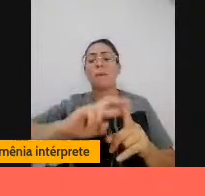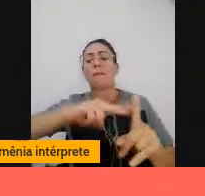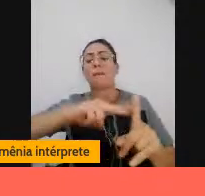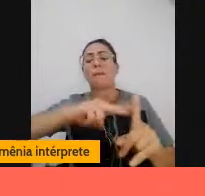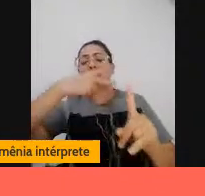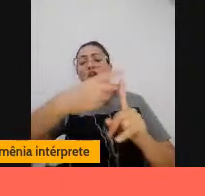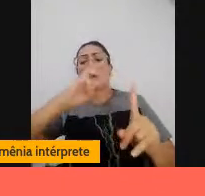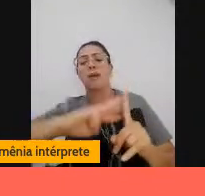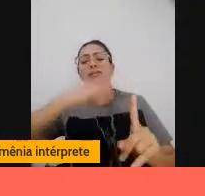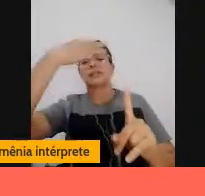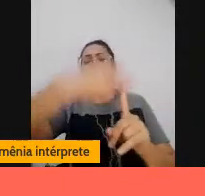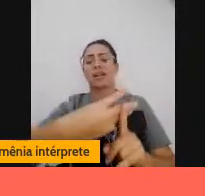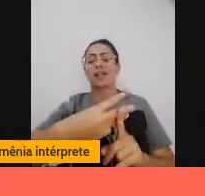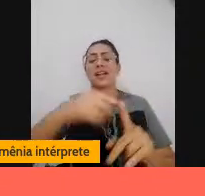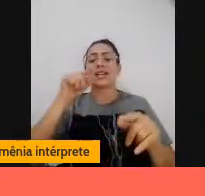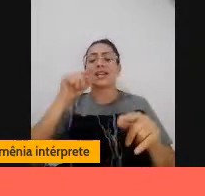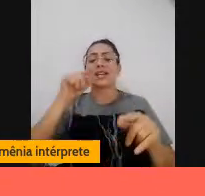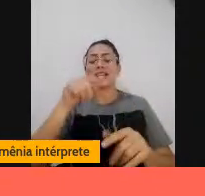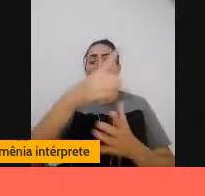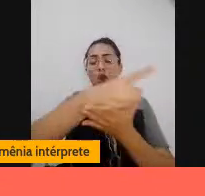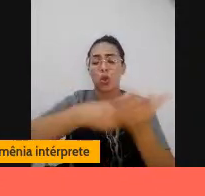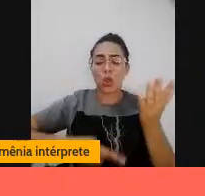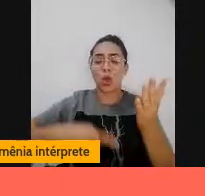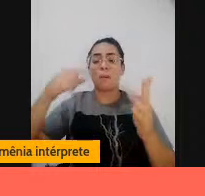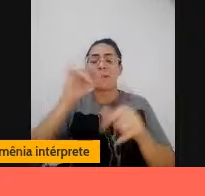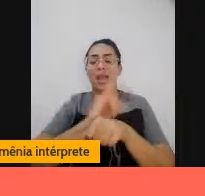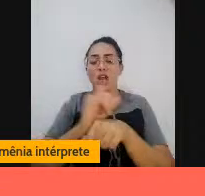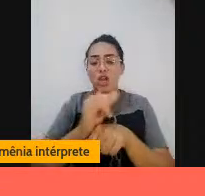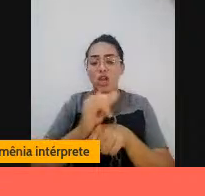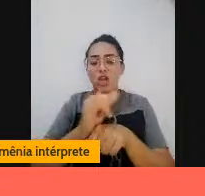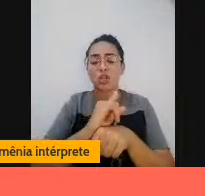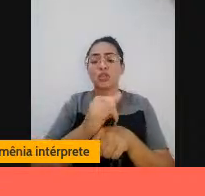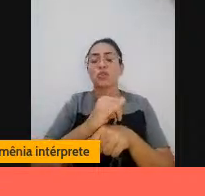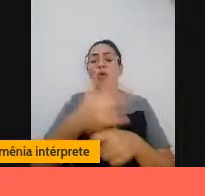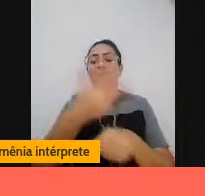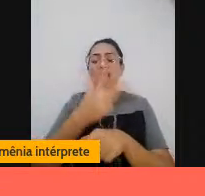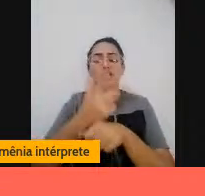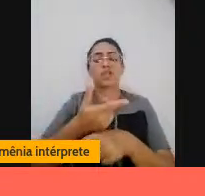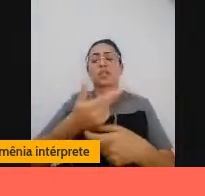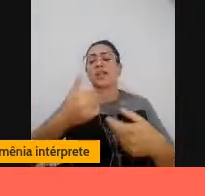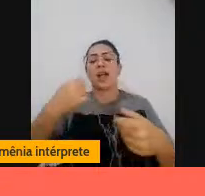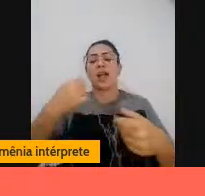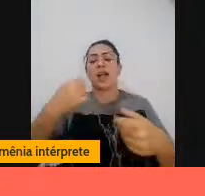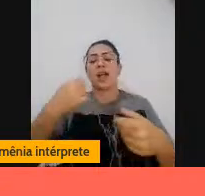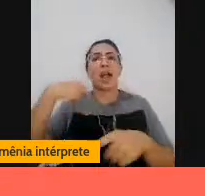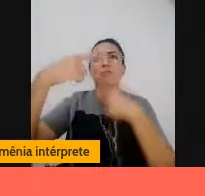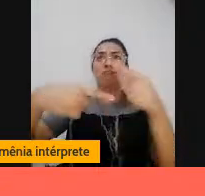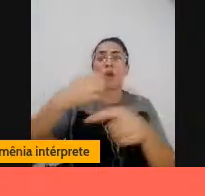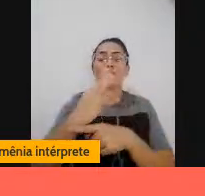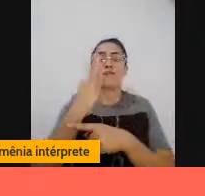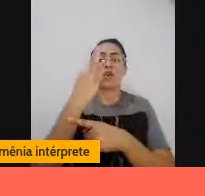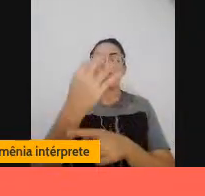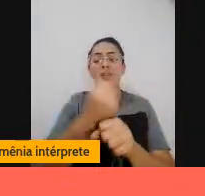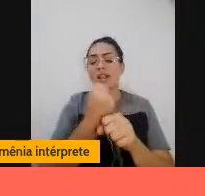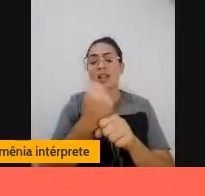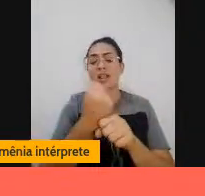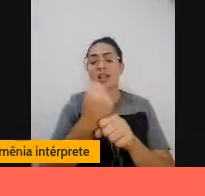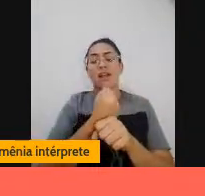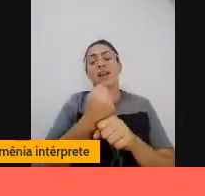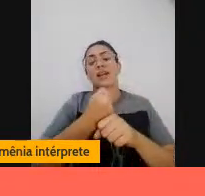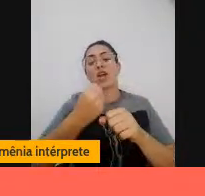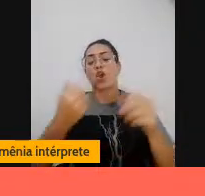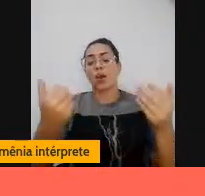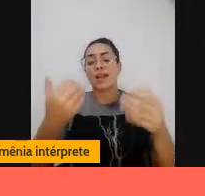Então isso é um documento que nós estamos fazendo aqui. É um documento histórico que daqui a alguns anos, quando esse vídeo ele for